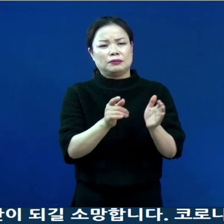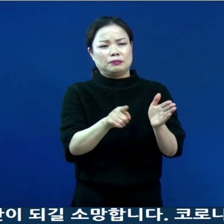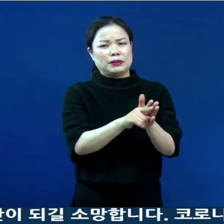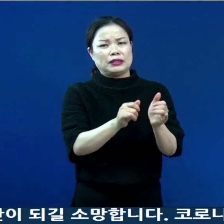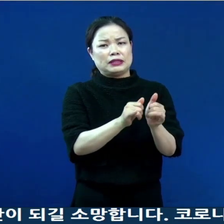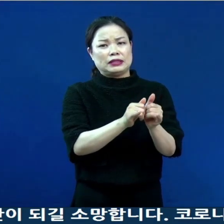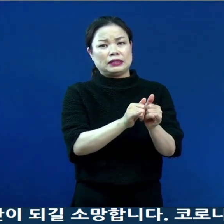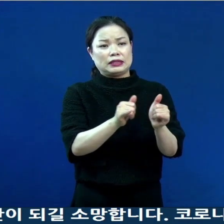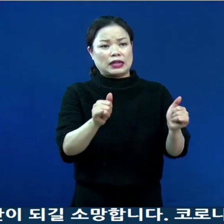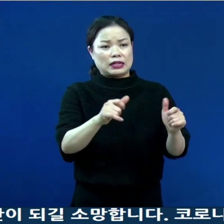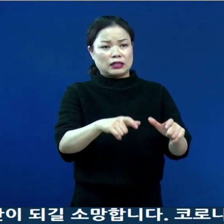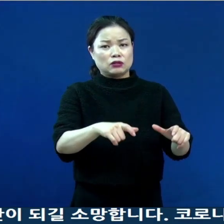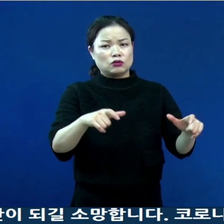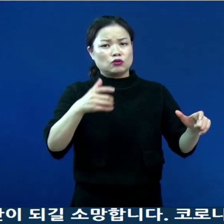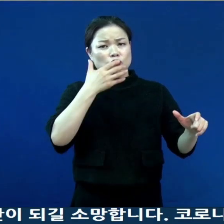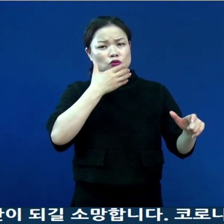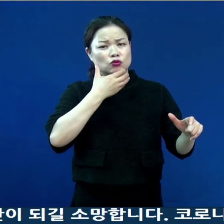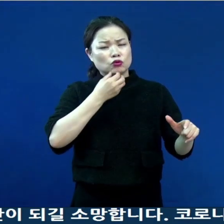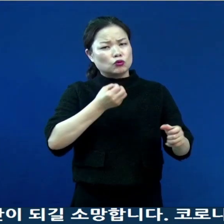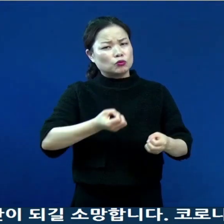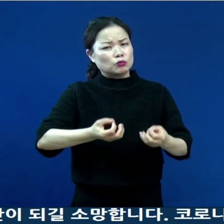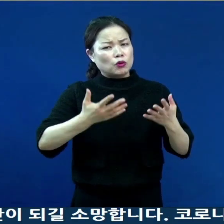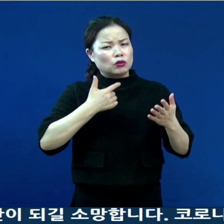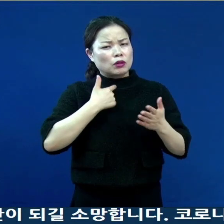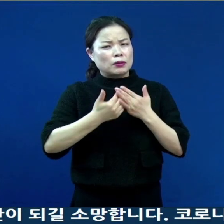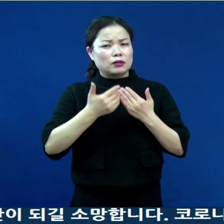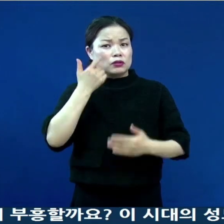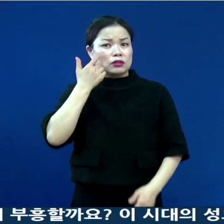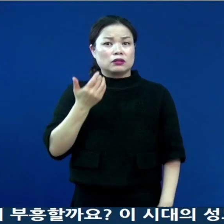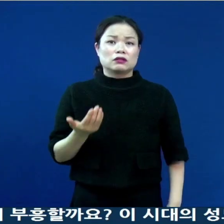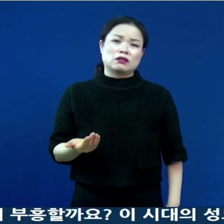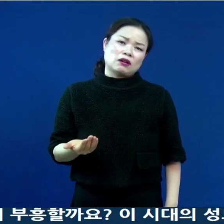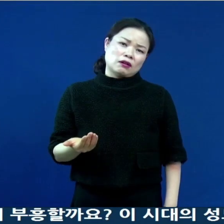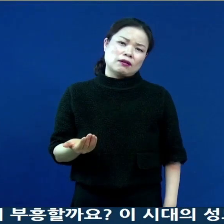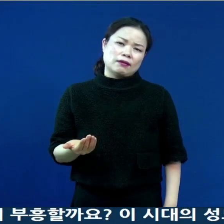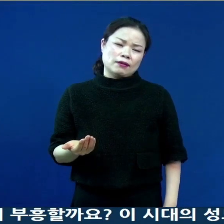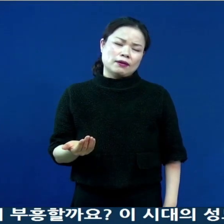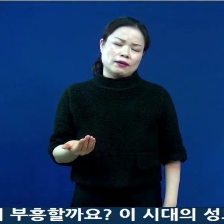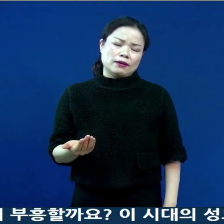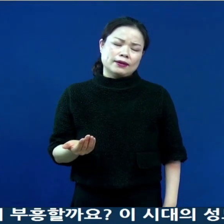믿는 사람을 늘리는 축복을 또 경험할 수 있을까? 이런